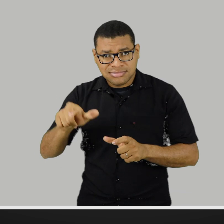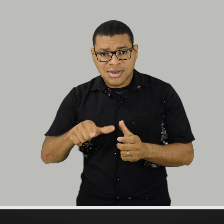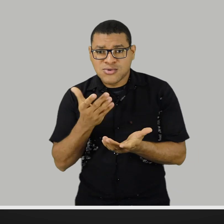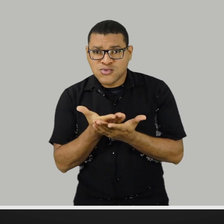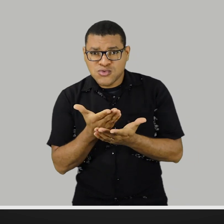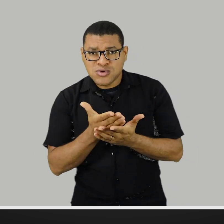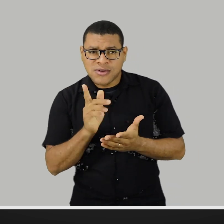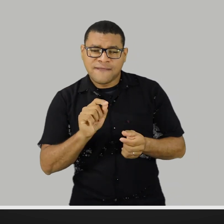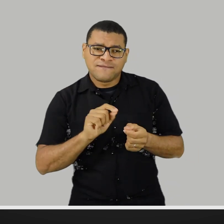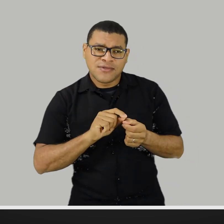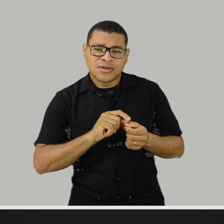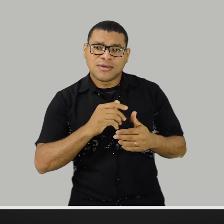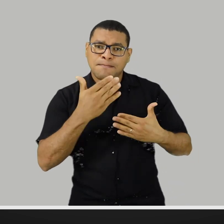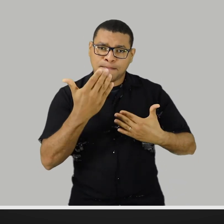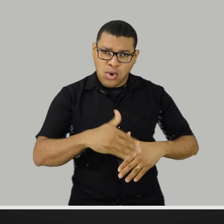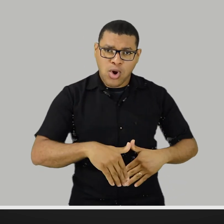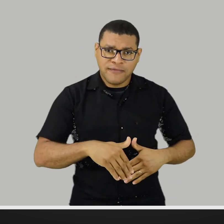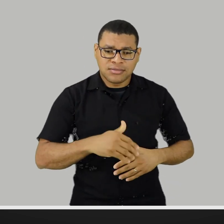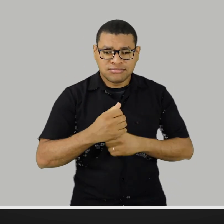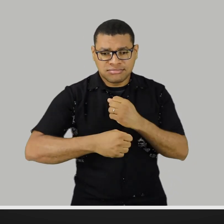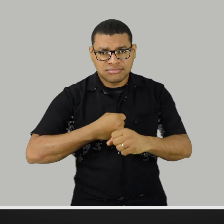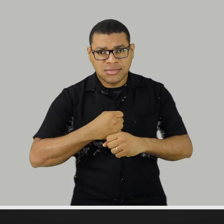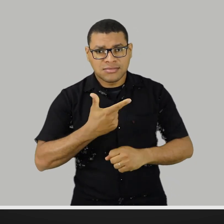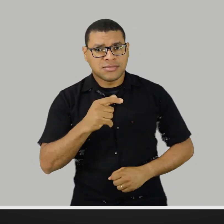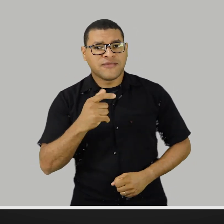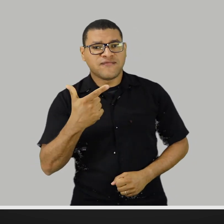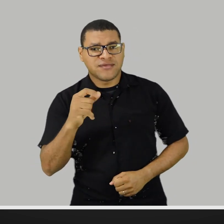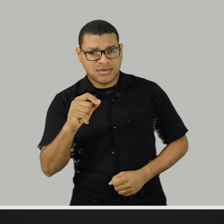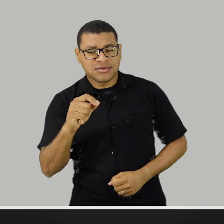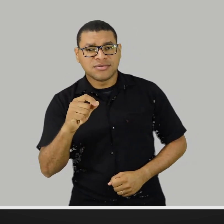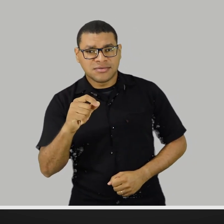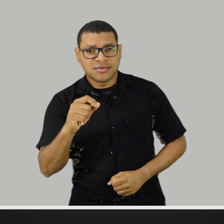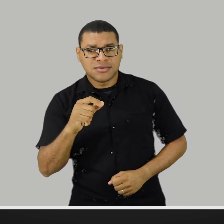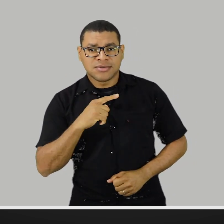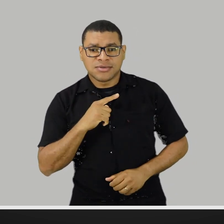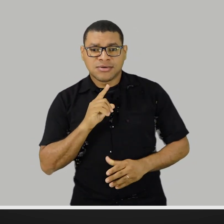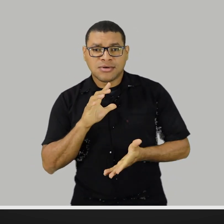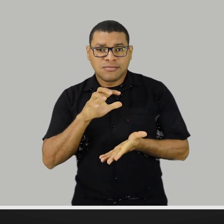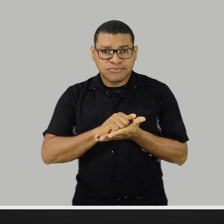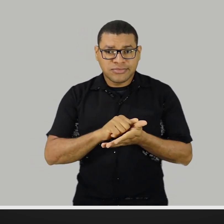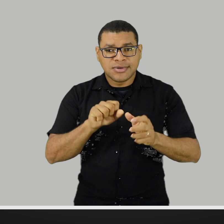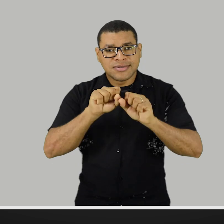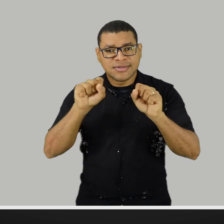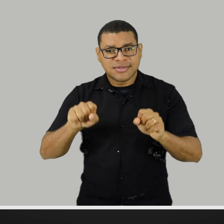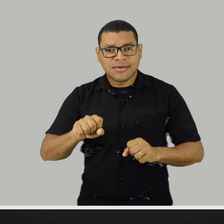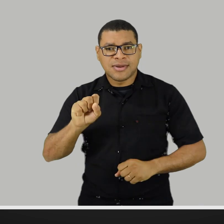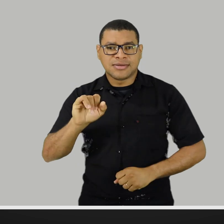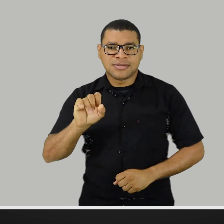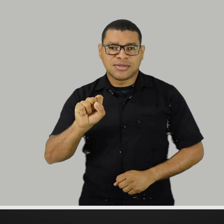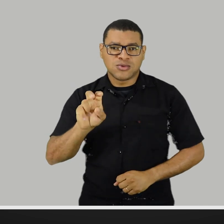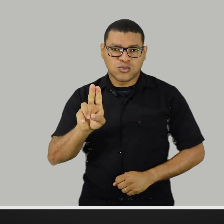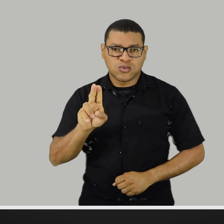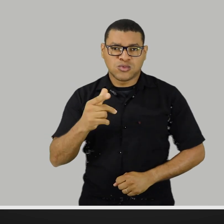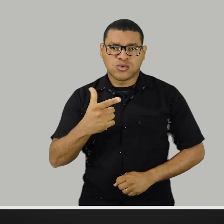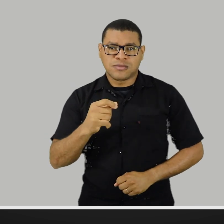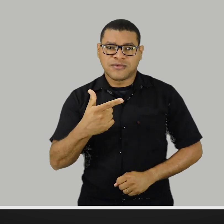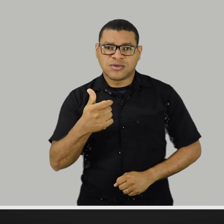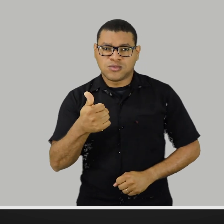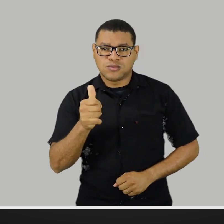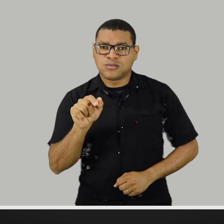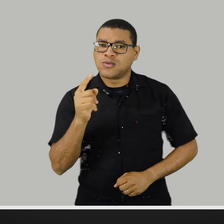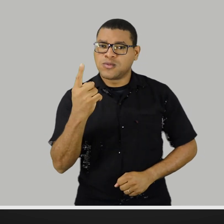do Ensino Médio Enem no exercício de 2020 inscritos no sistema de seleção unificada Sisu